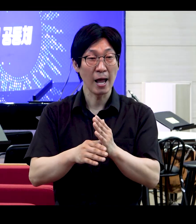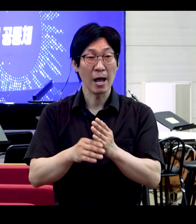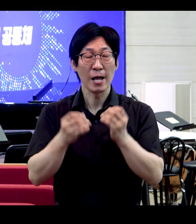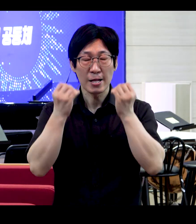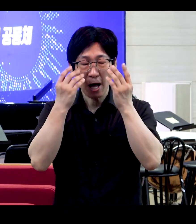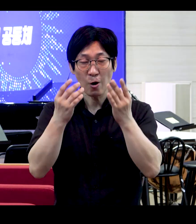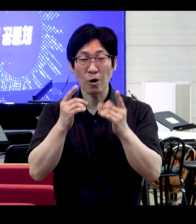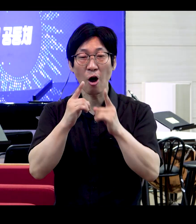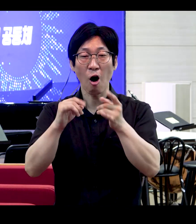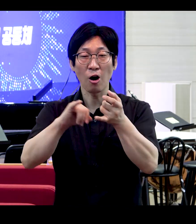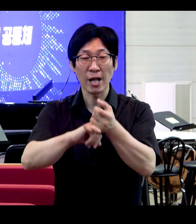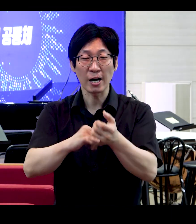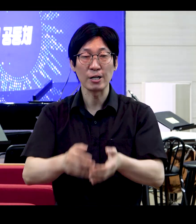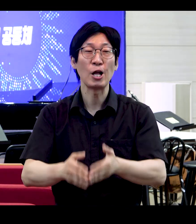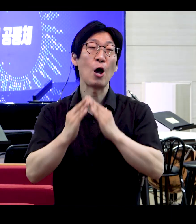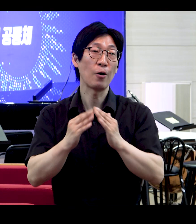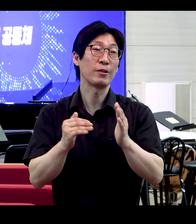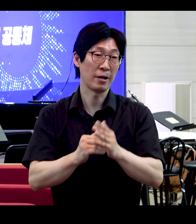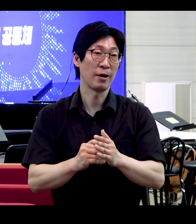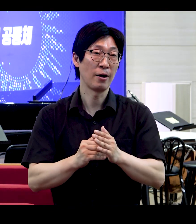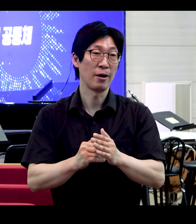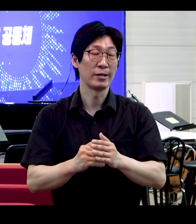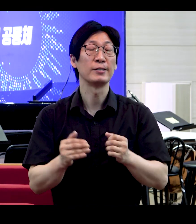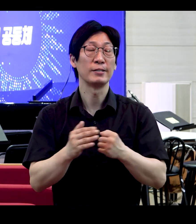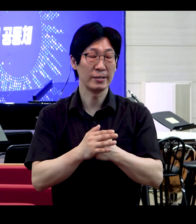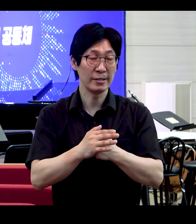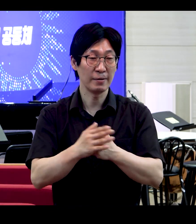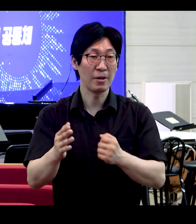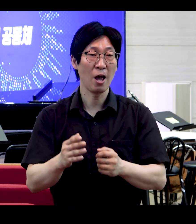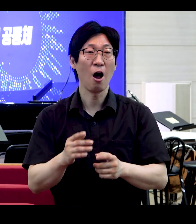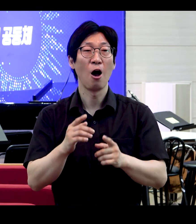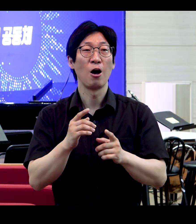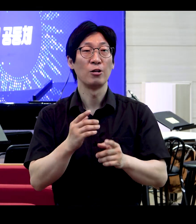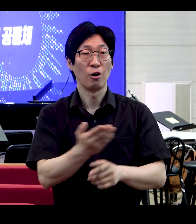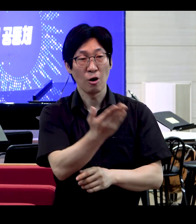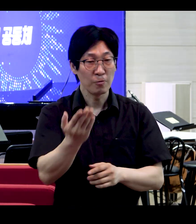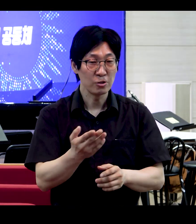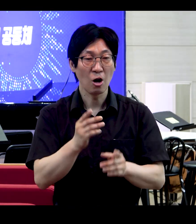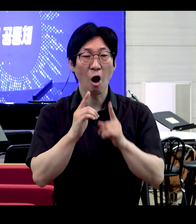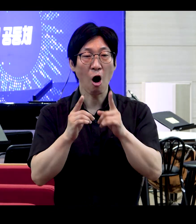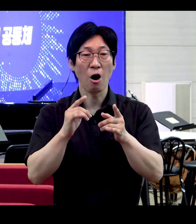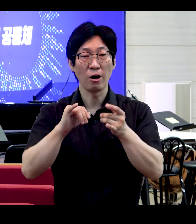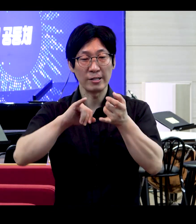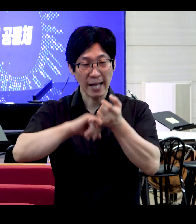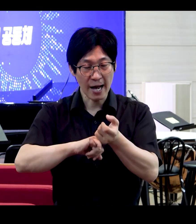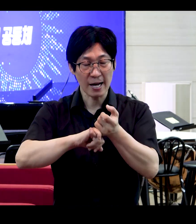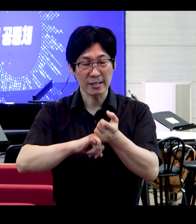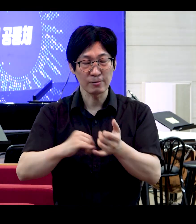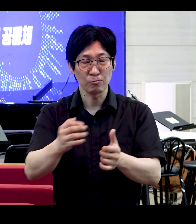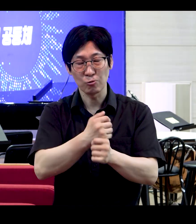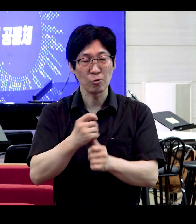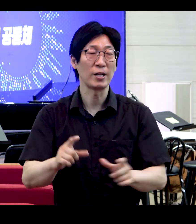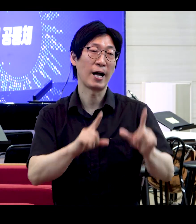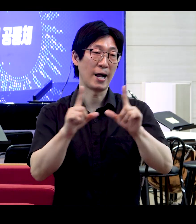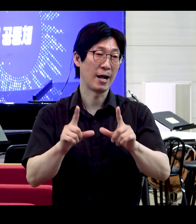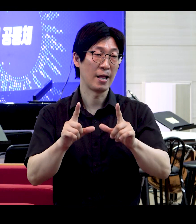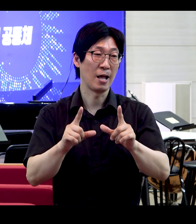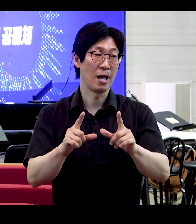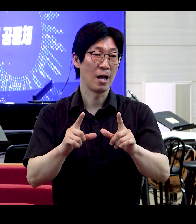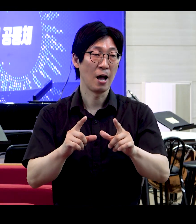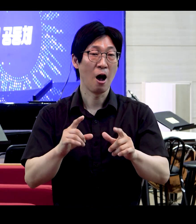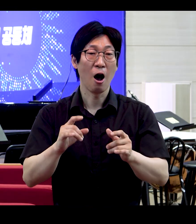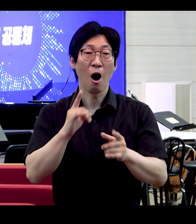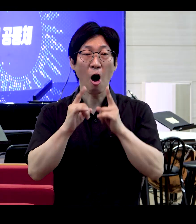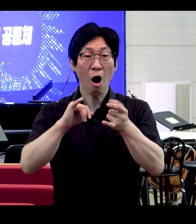그런 사람들입니다. 그러니까 우리는 어떤 것보다 언약을 붙들고 살아가야 돼요. 언약으로 우리에게